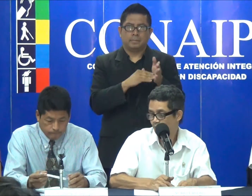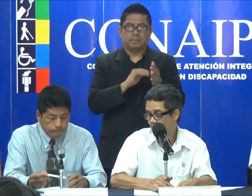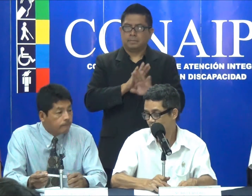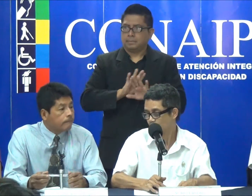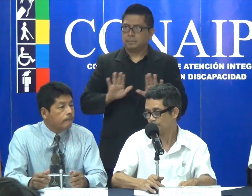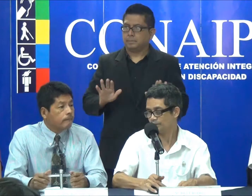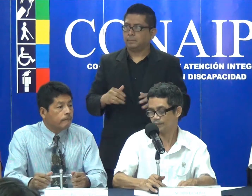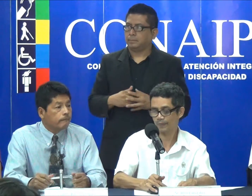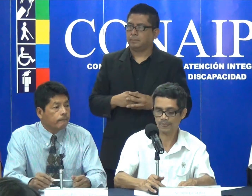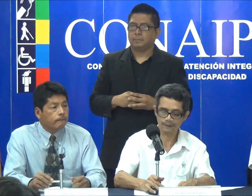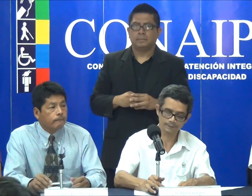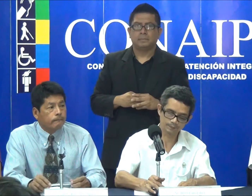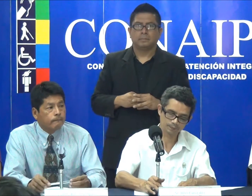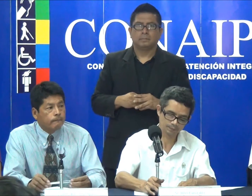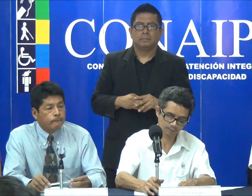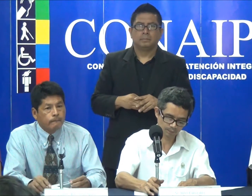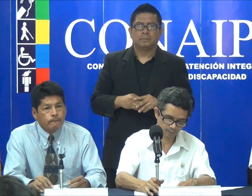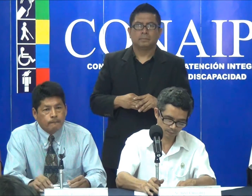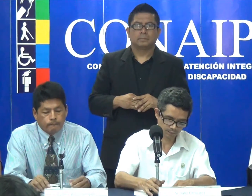yo.